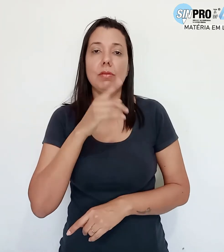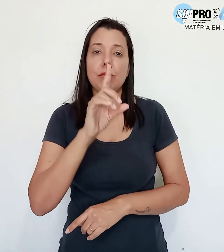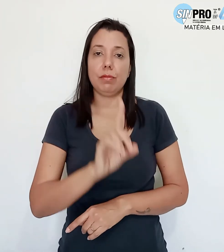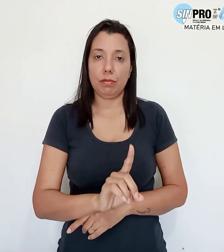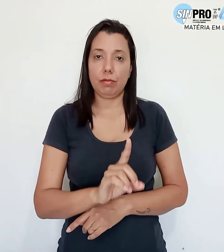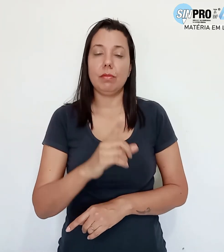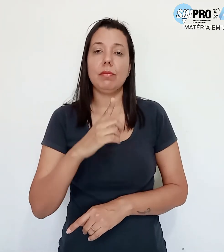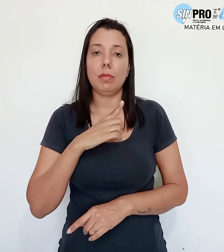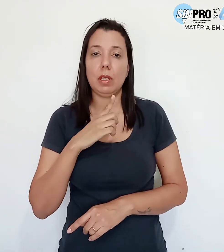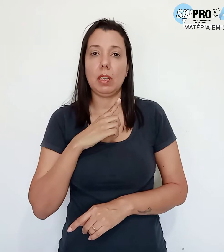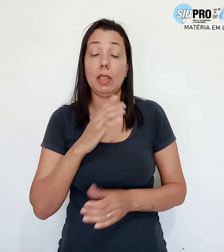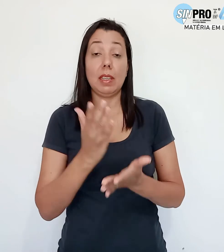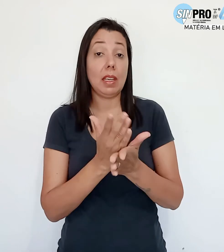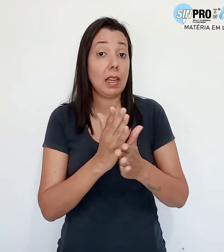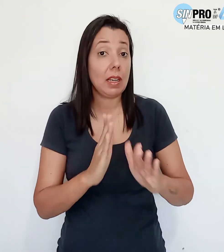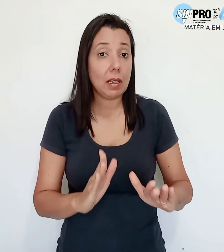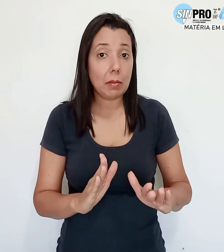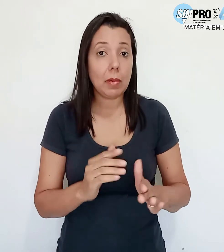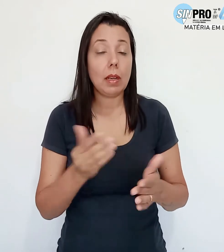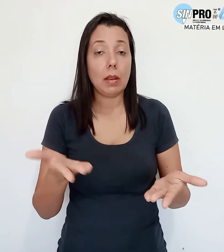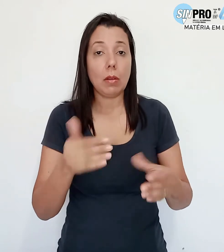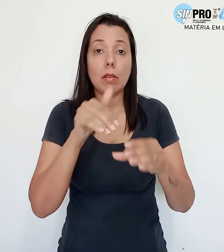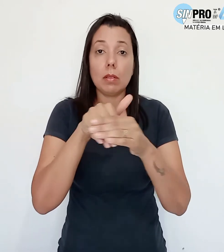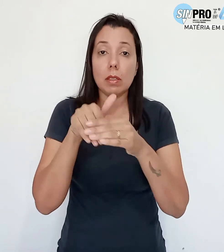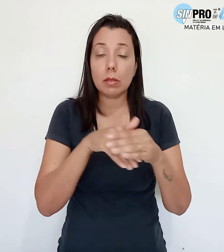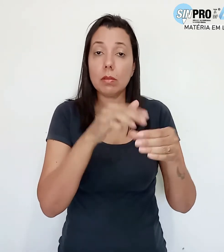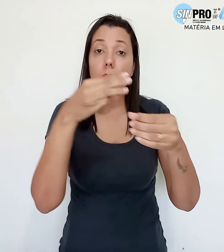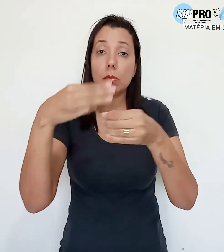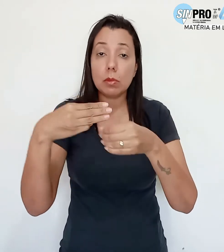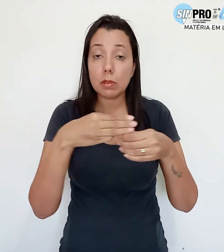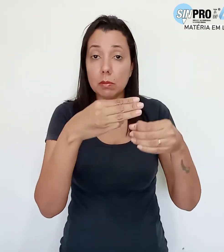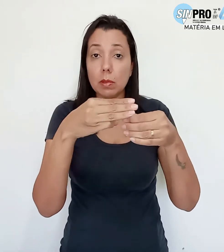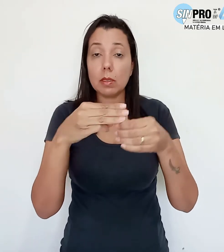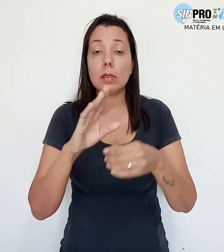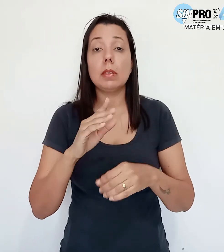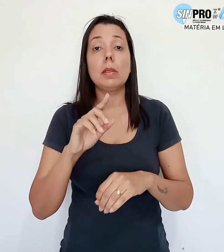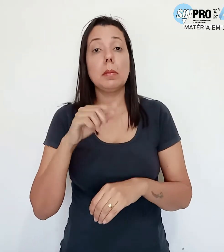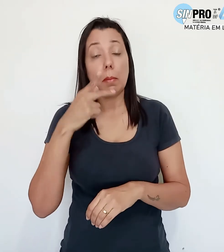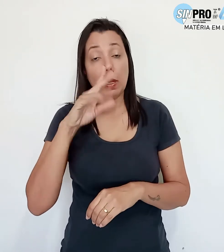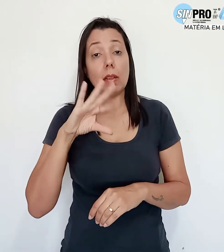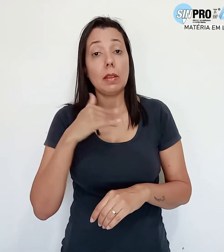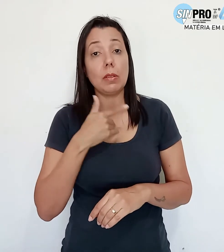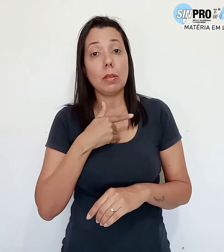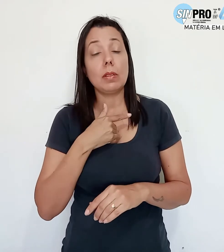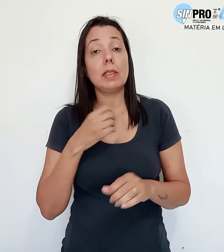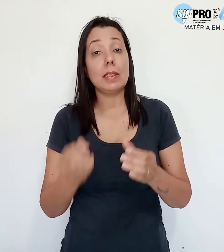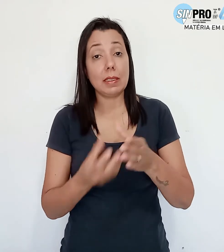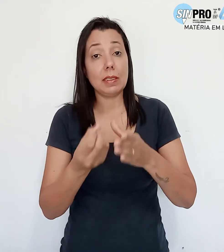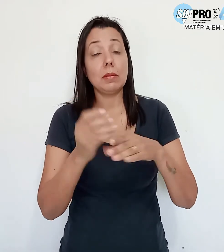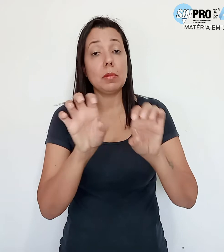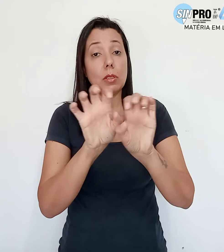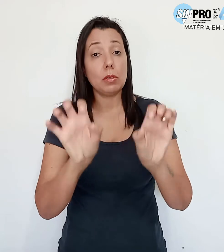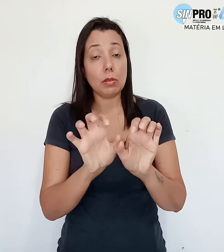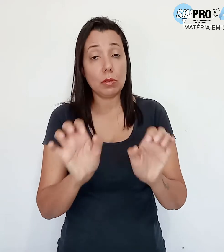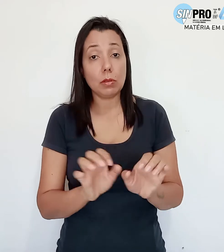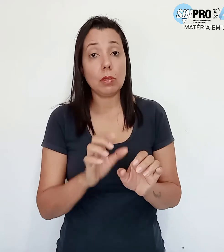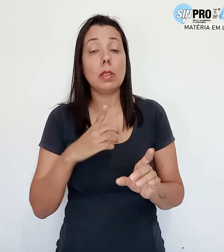direitos. Temos que minar essa base nas eleições municipais para que a gente crie uma estrutura e abra um diálogo